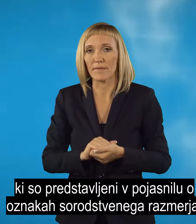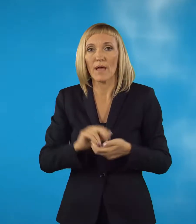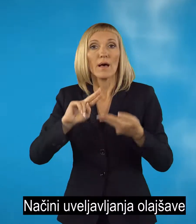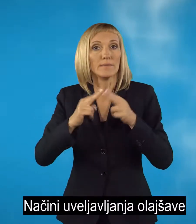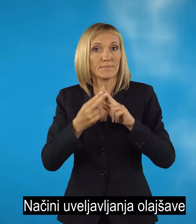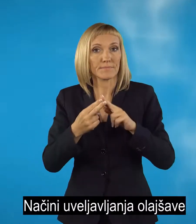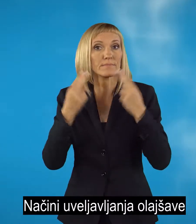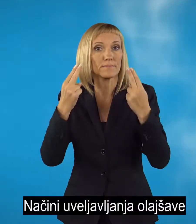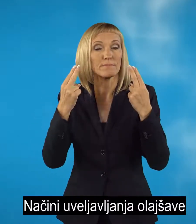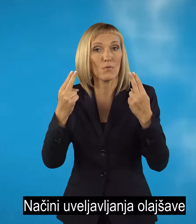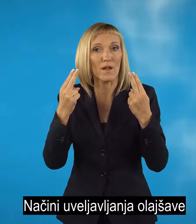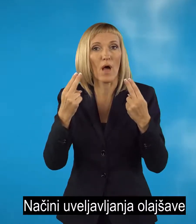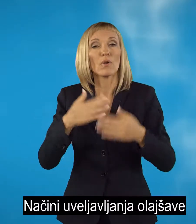Načini uveljavljanja olajšave.